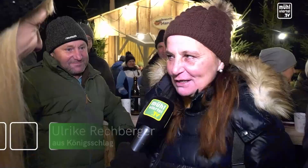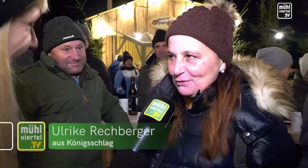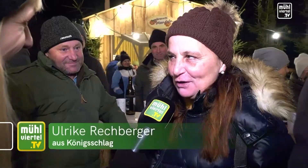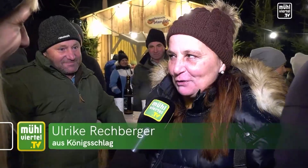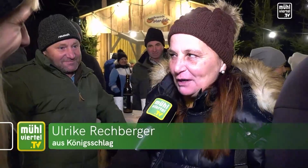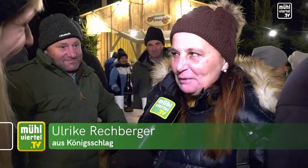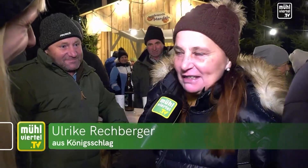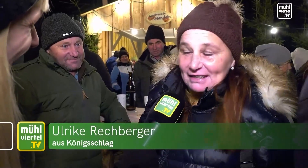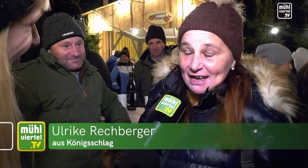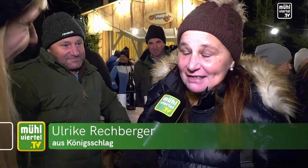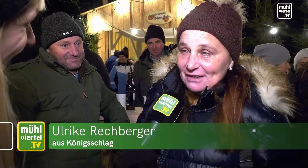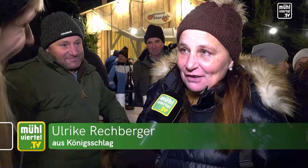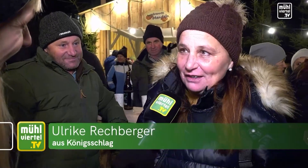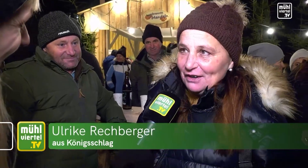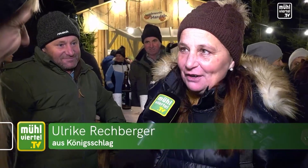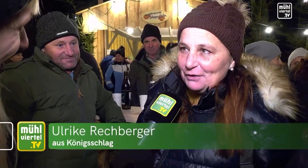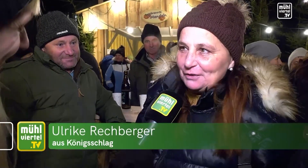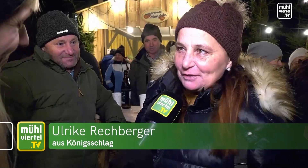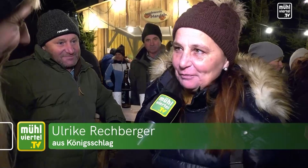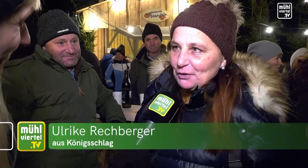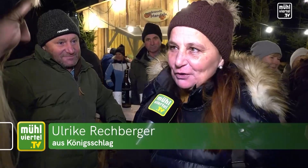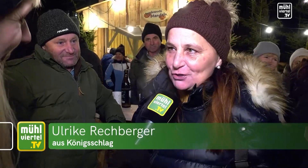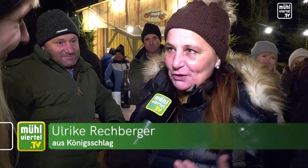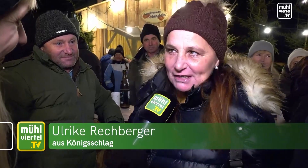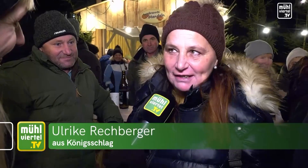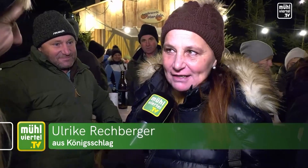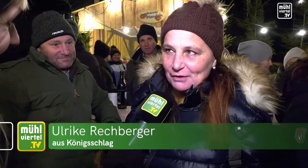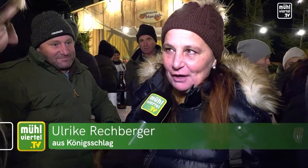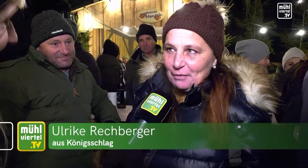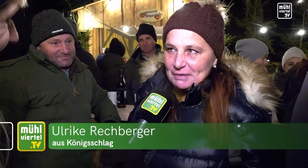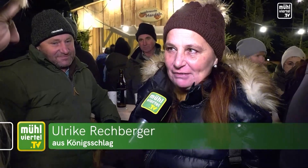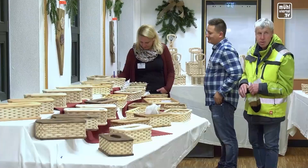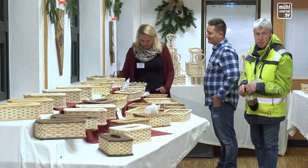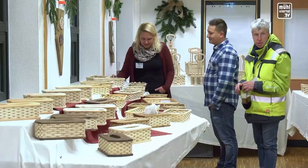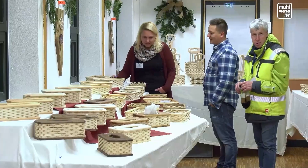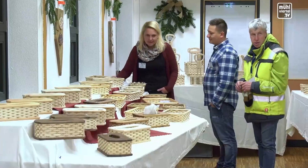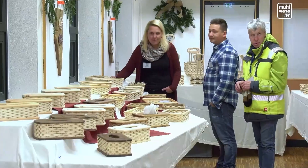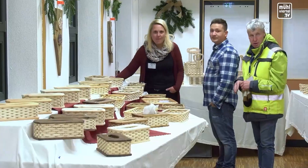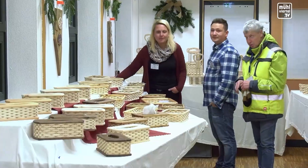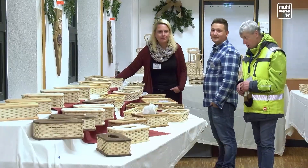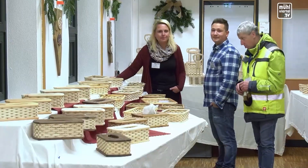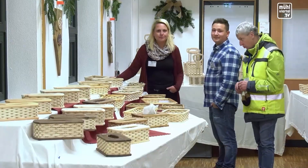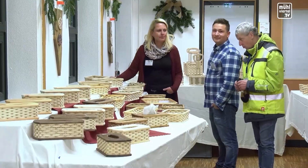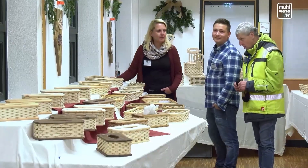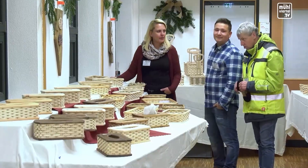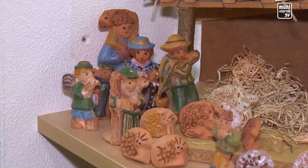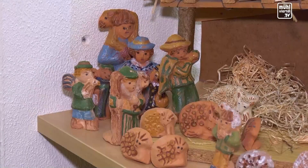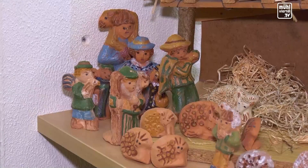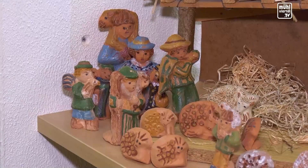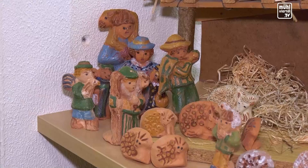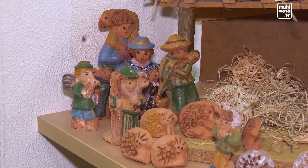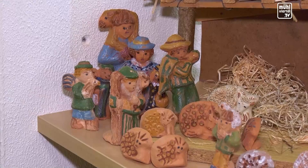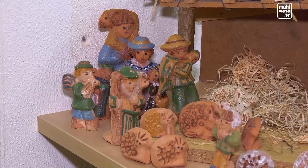Mir gefällt es voll gut. Wir sind jetzt ja da und wir unterstützen das auch. Ich habe ein bisschen was gekauft und wir mögen